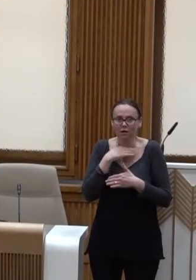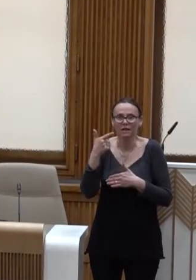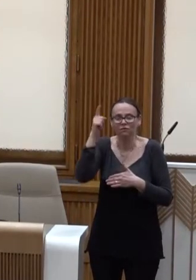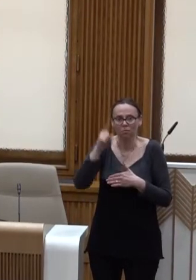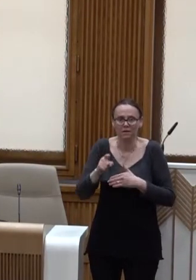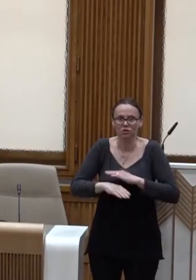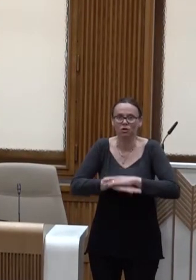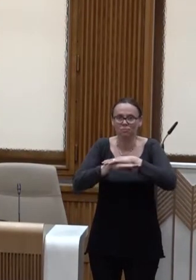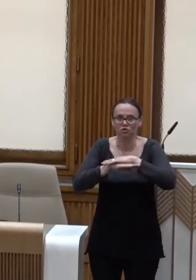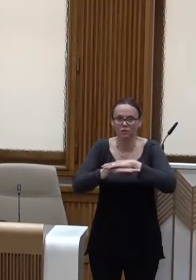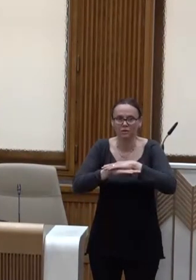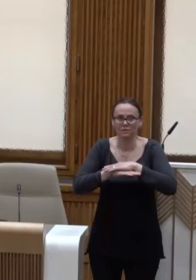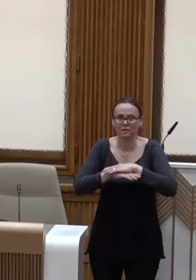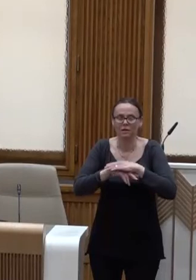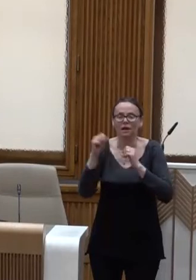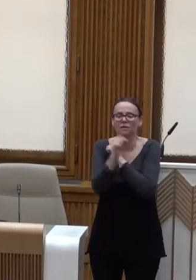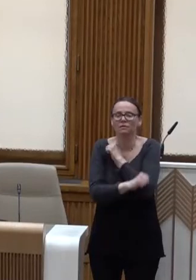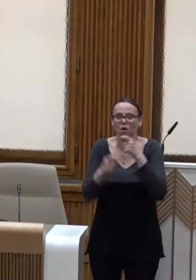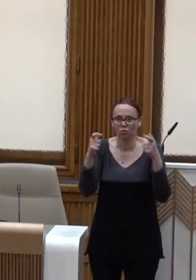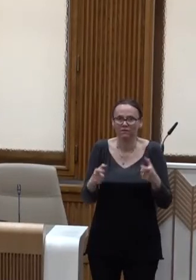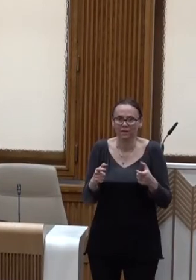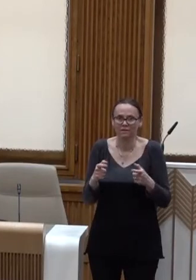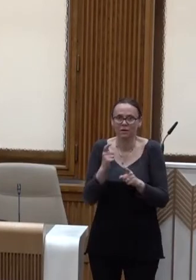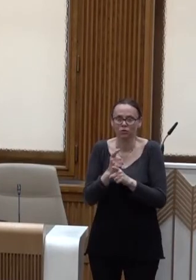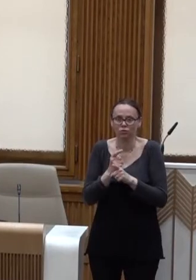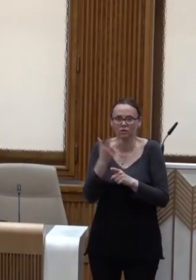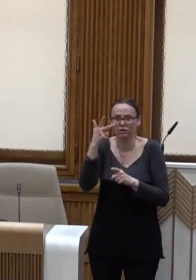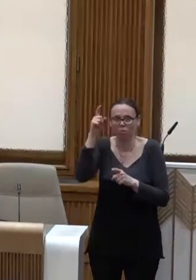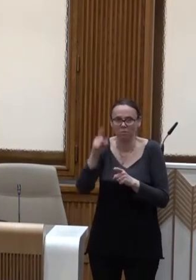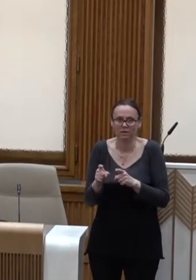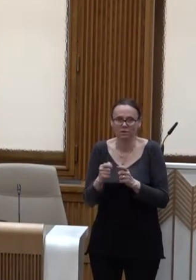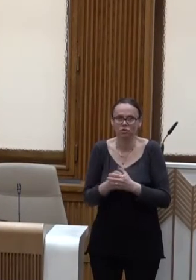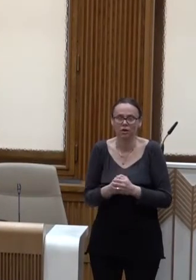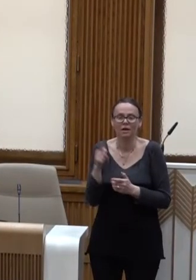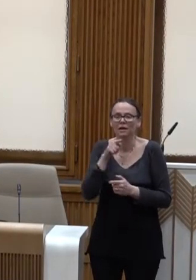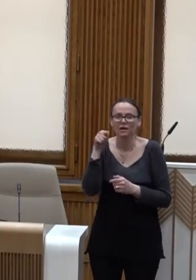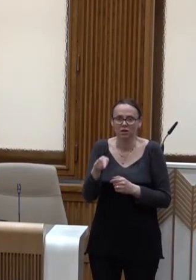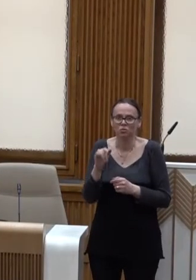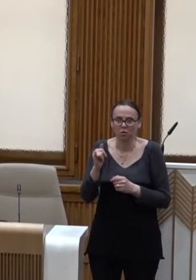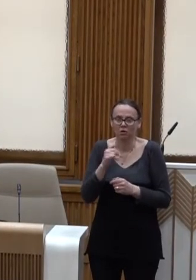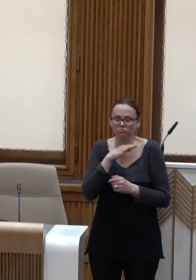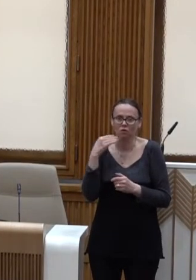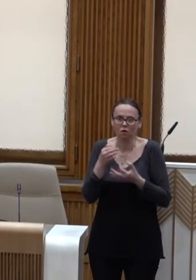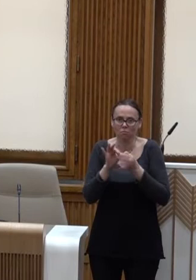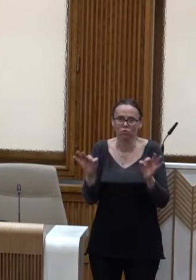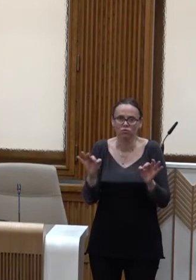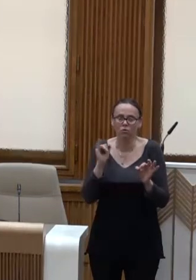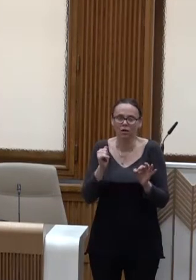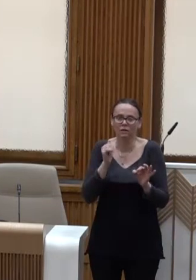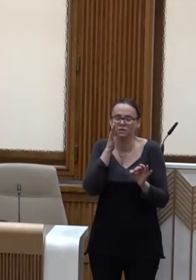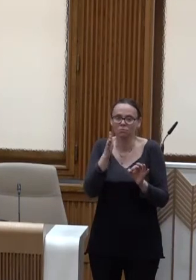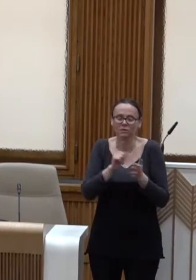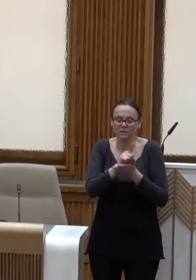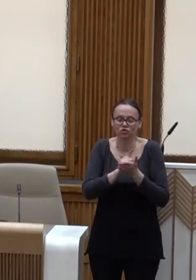dvomesečne počitnice, na univerzah celo praktično tromesečne in je tukaj manevrski prostor, da se bodi si